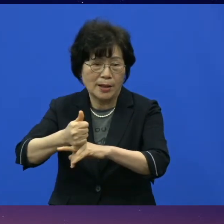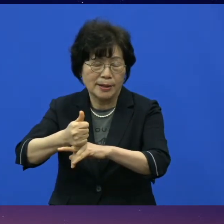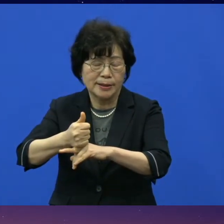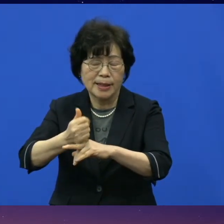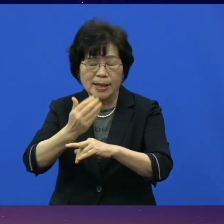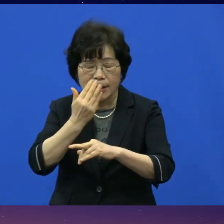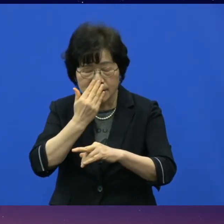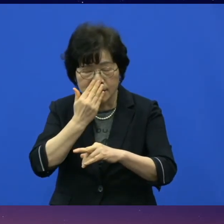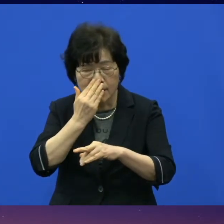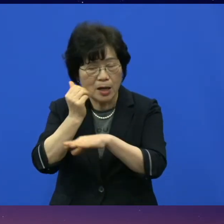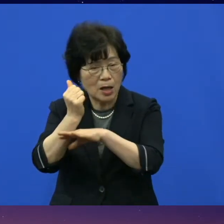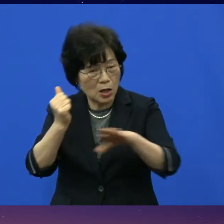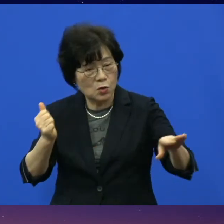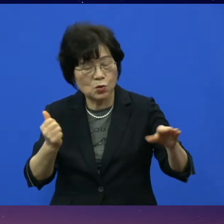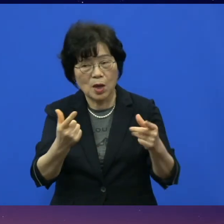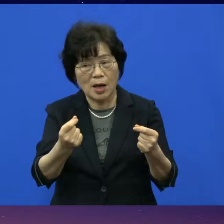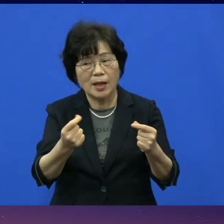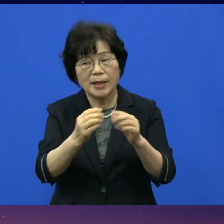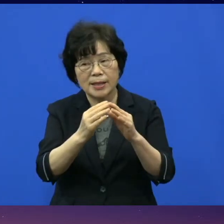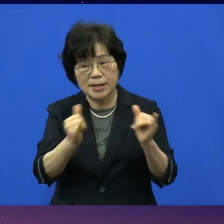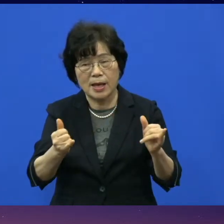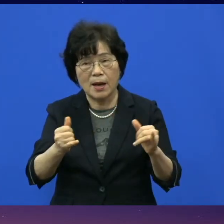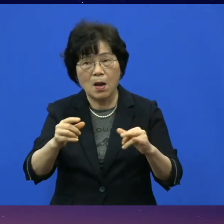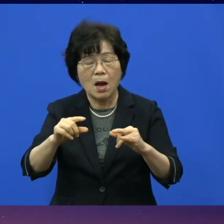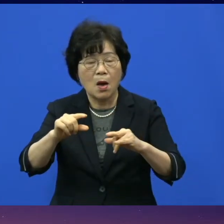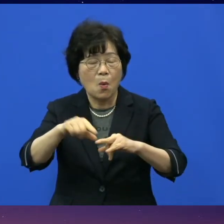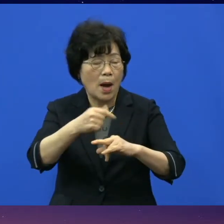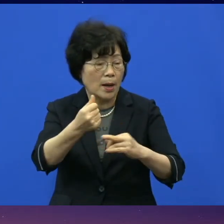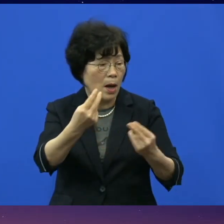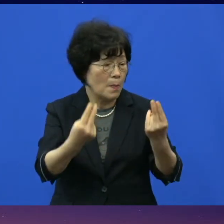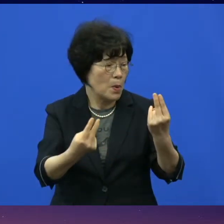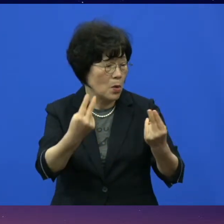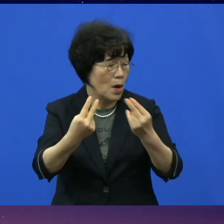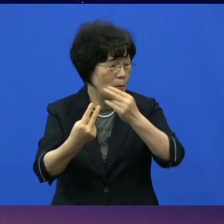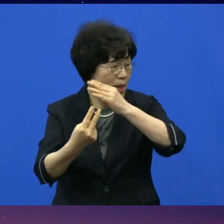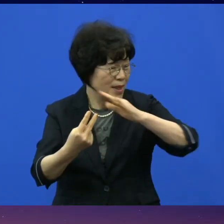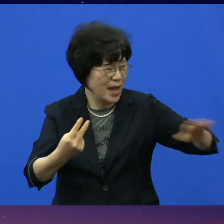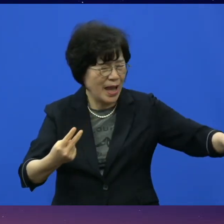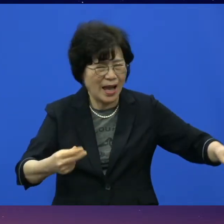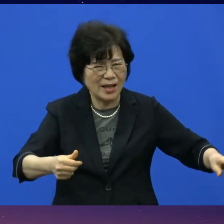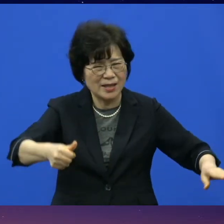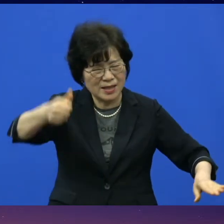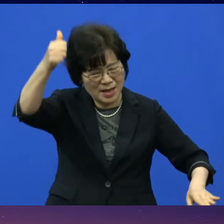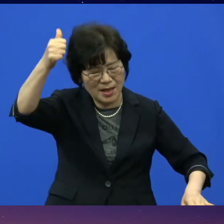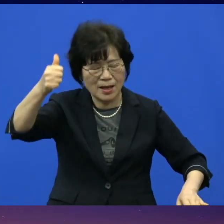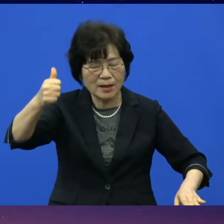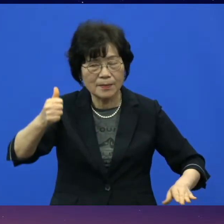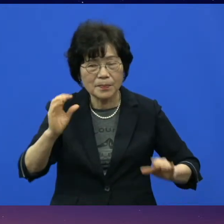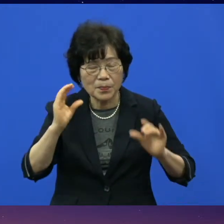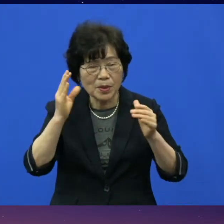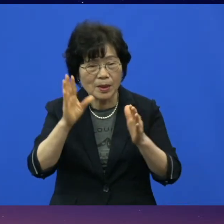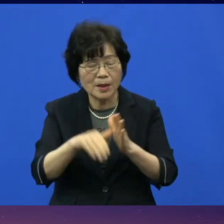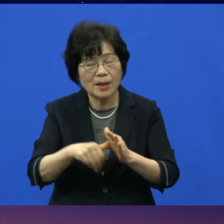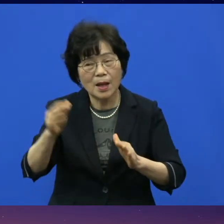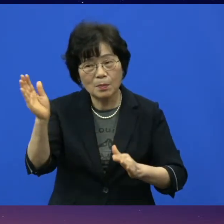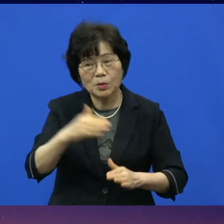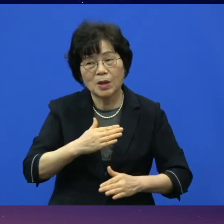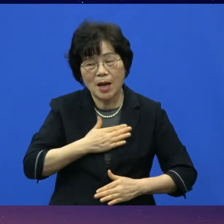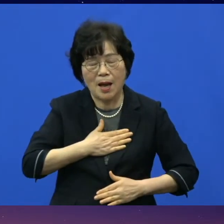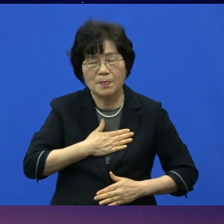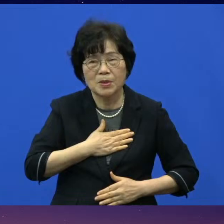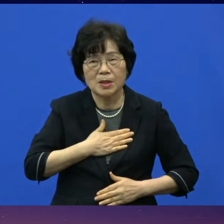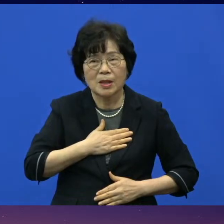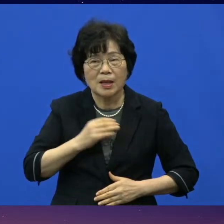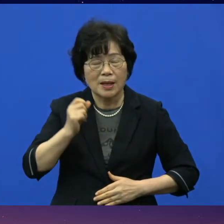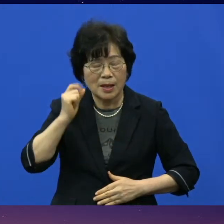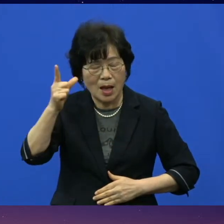기준입니다. 어떤 왕들과 비교해서 그는 어린 시절부터 감수성이 탁월했고요. 골리앗